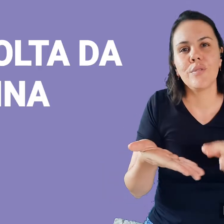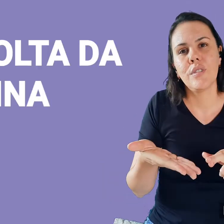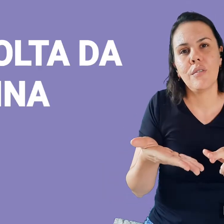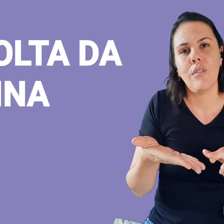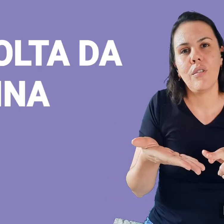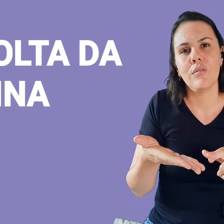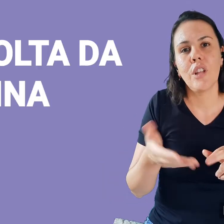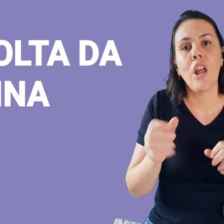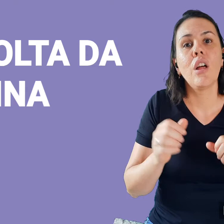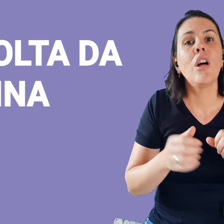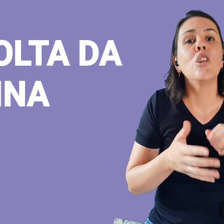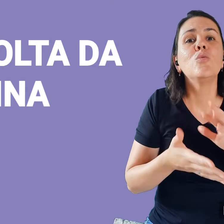vacina.